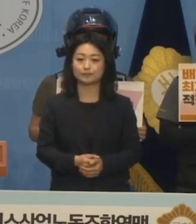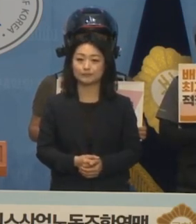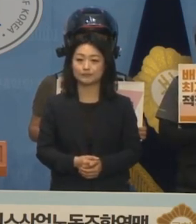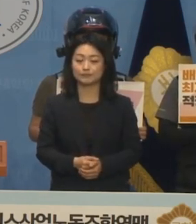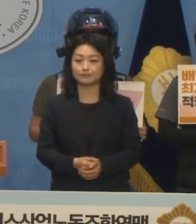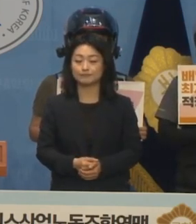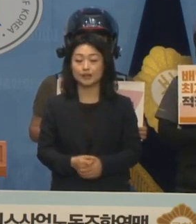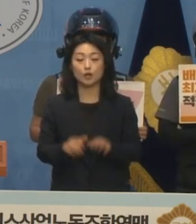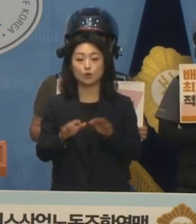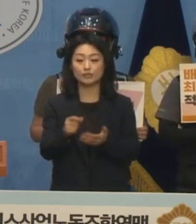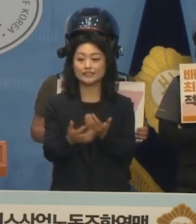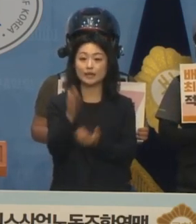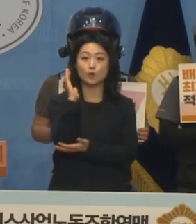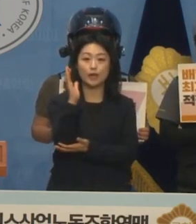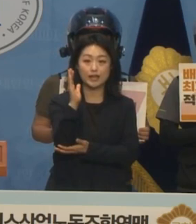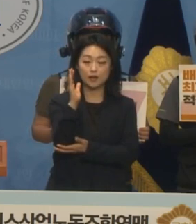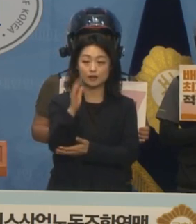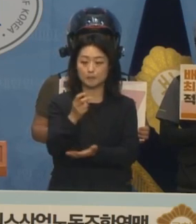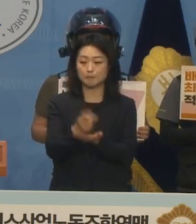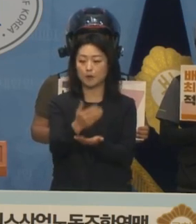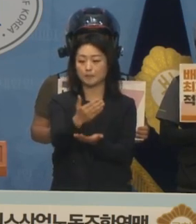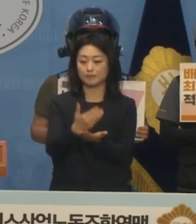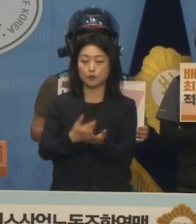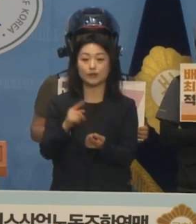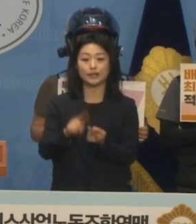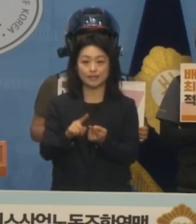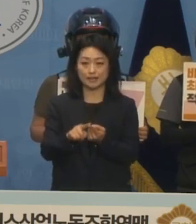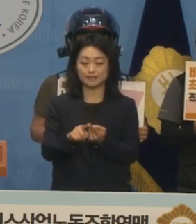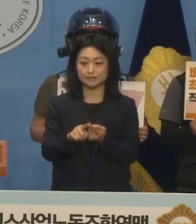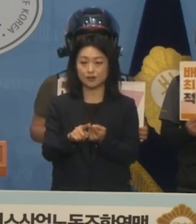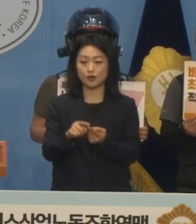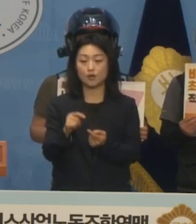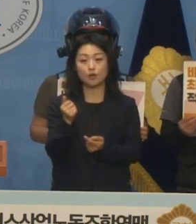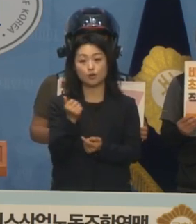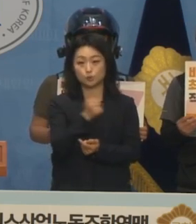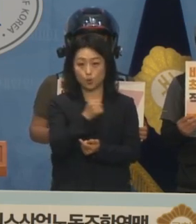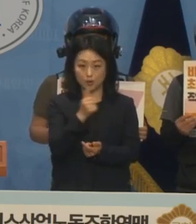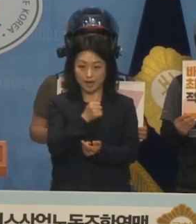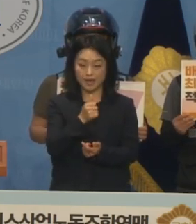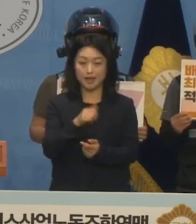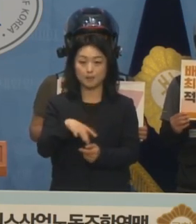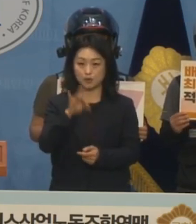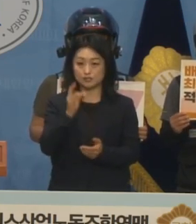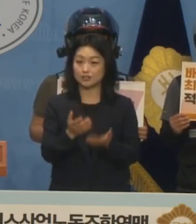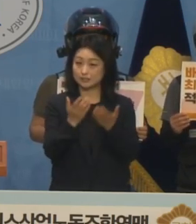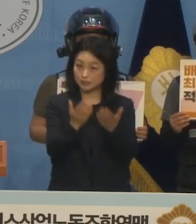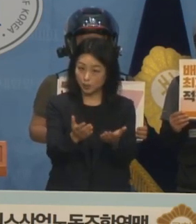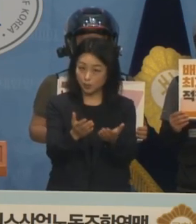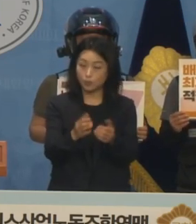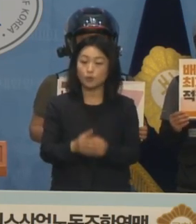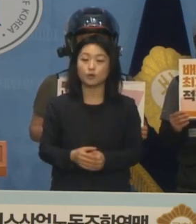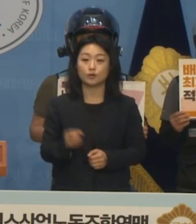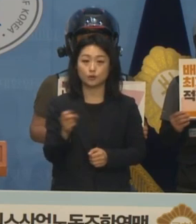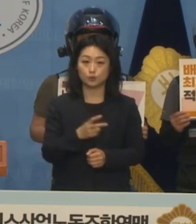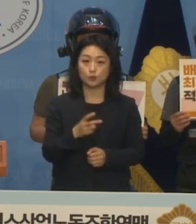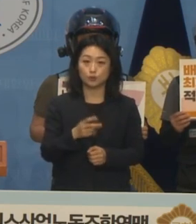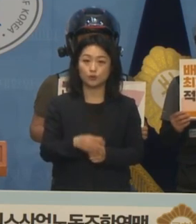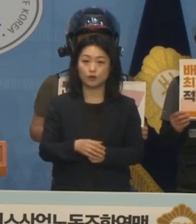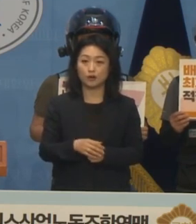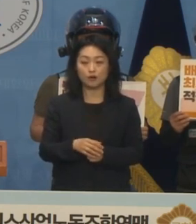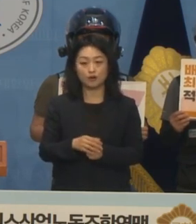예, 오늘 기자회견은 법안과 관련된 소개 먼저 드리고요. 그리고 현장 발언 있도록